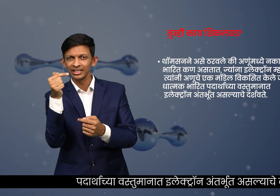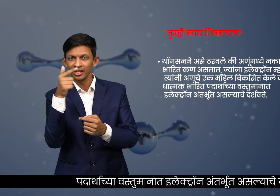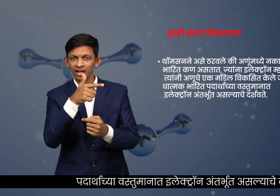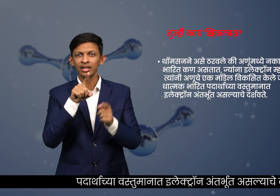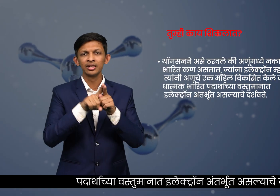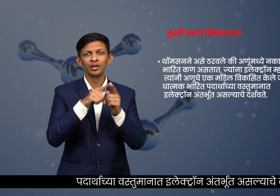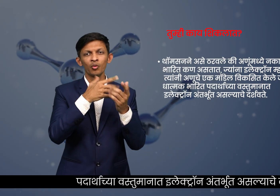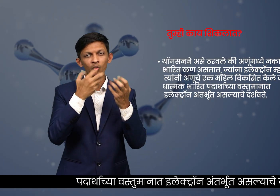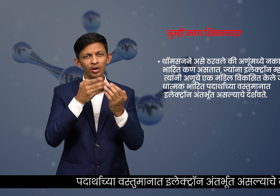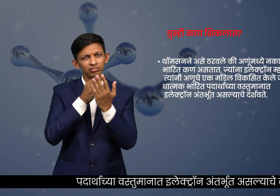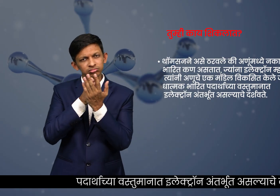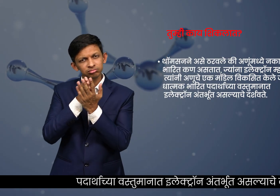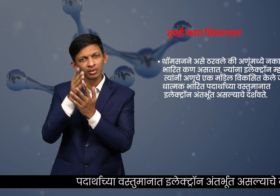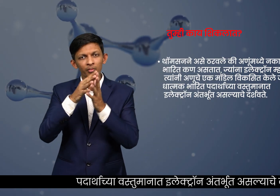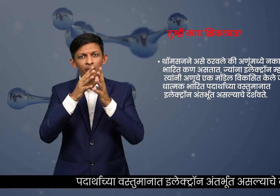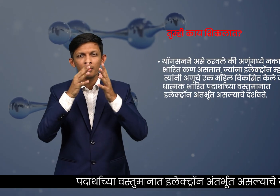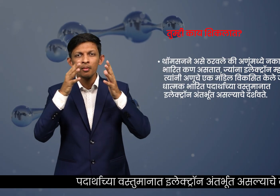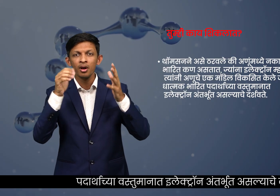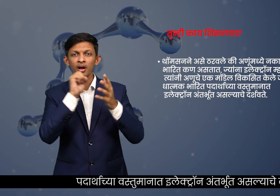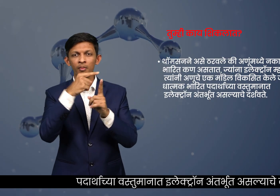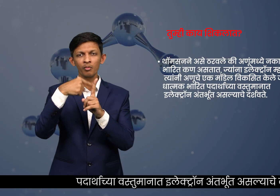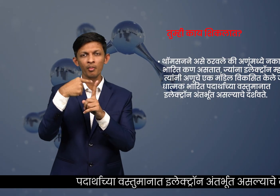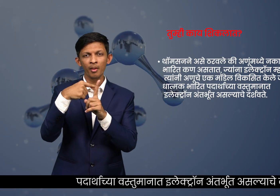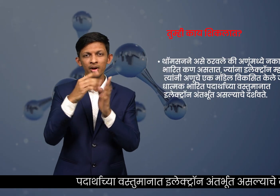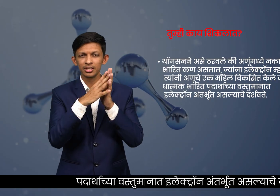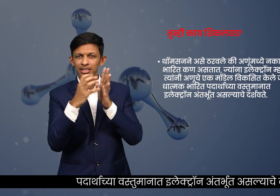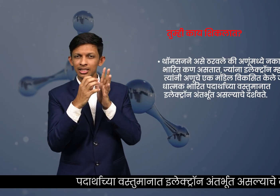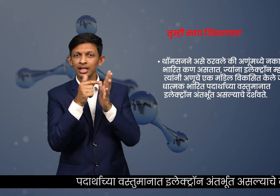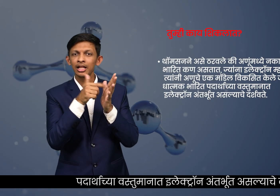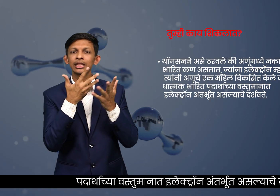पदार्थांच्या वस्तुमानात इलेक्ट्रॉन अंतर्भूत असलेले दर्शविते.